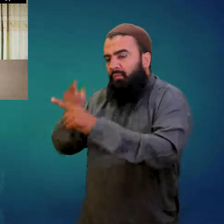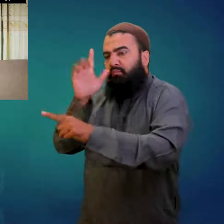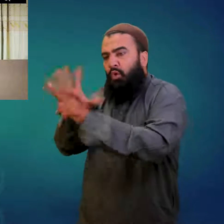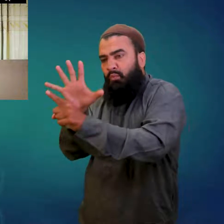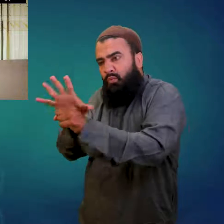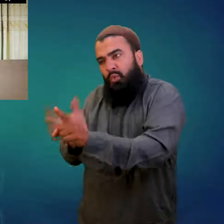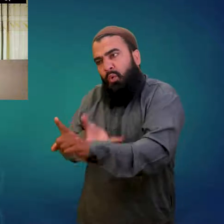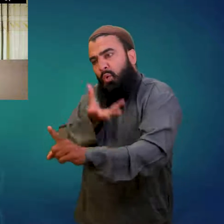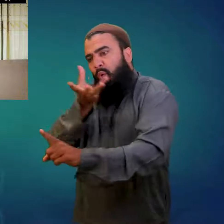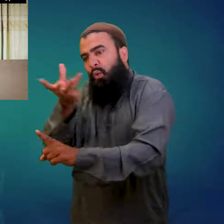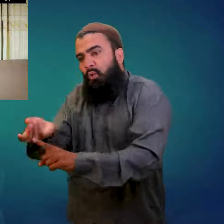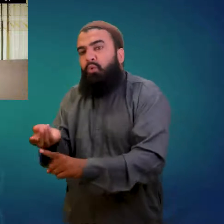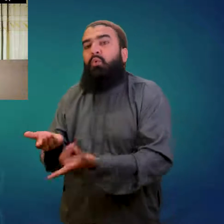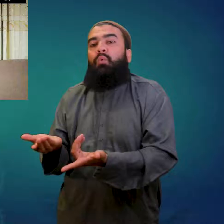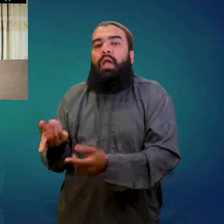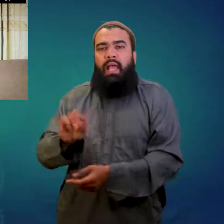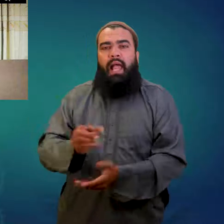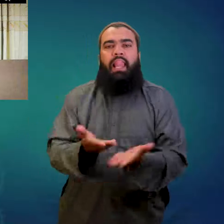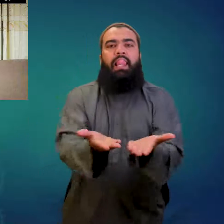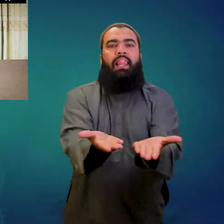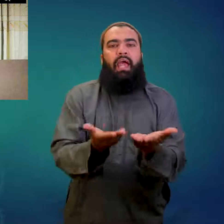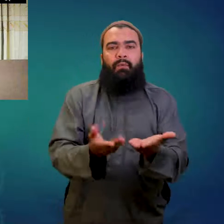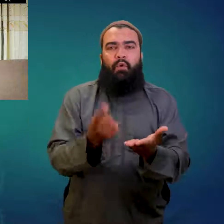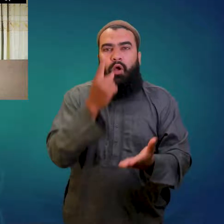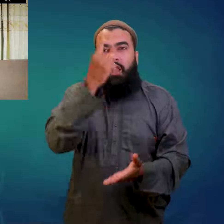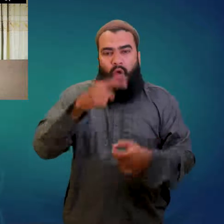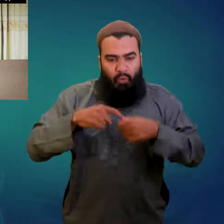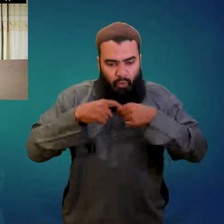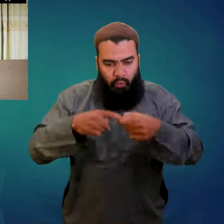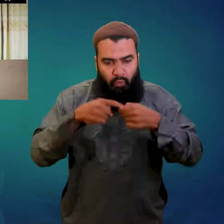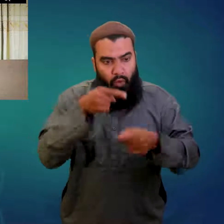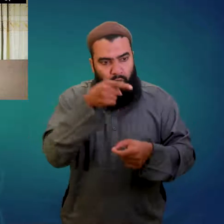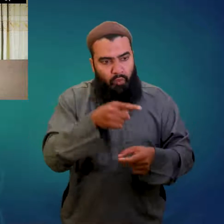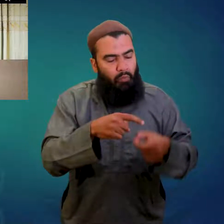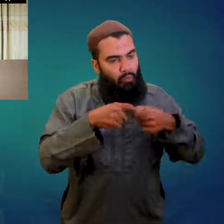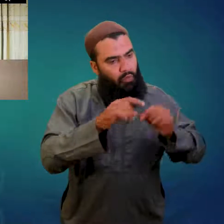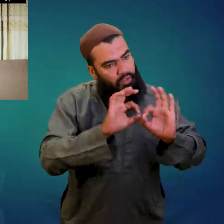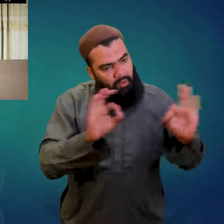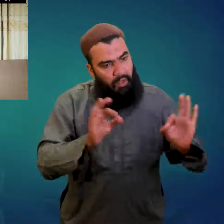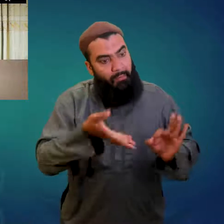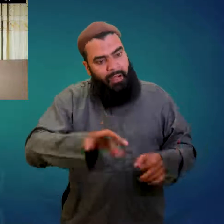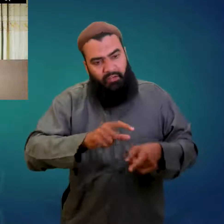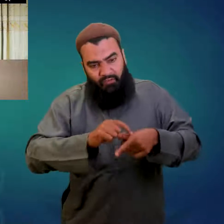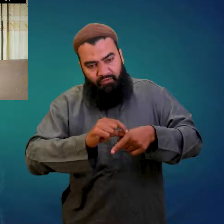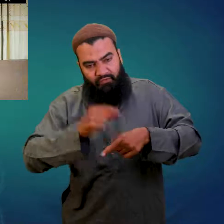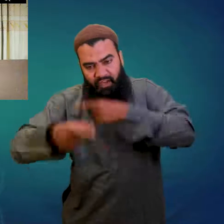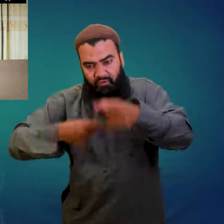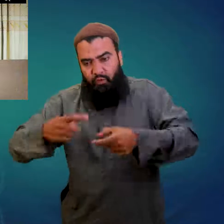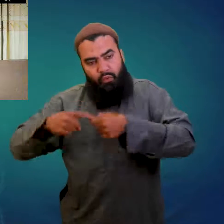میں، ہر شخص سے اس کے ماتحت لوگوں کے بارے میں پوچھ ہوگی۔